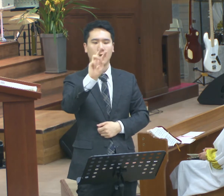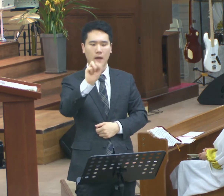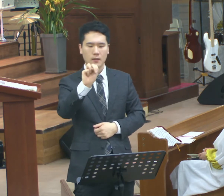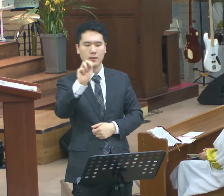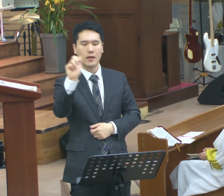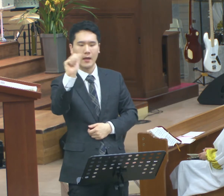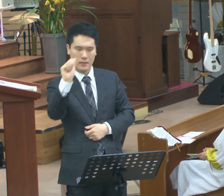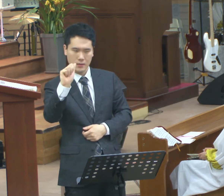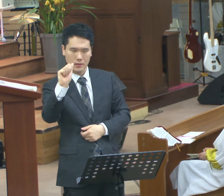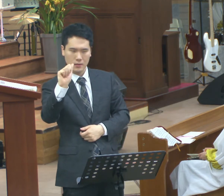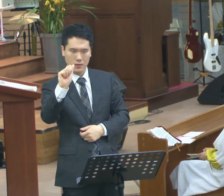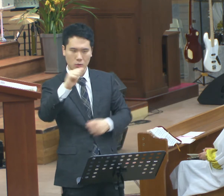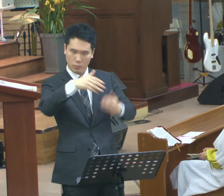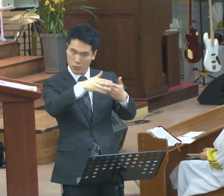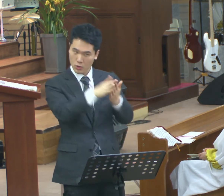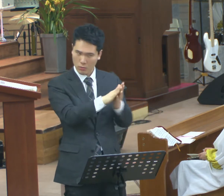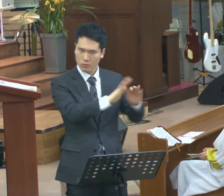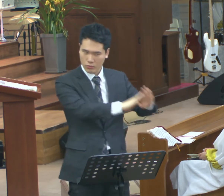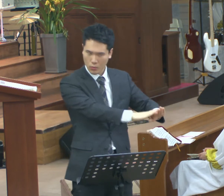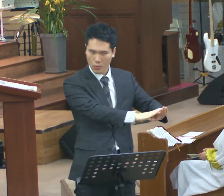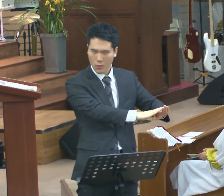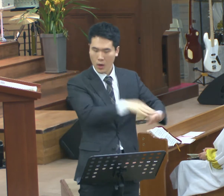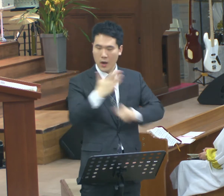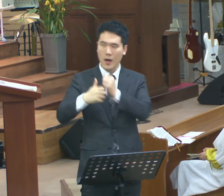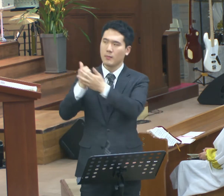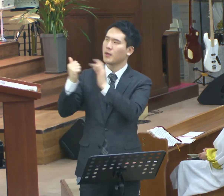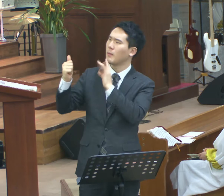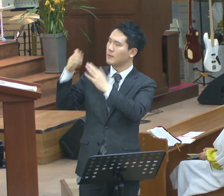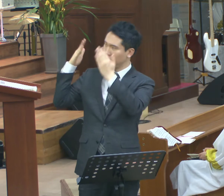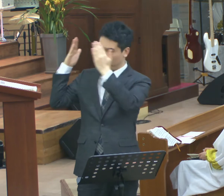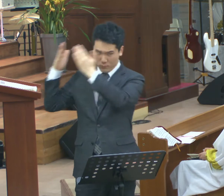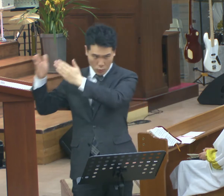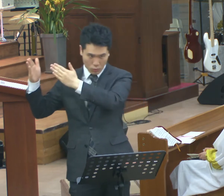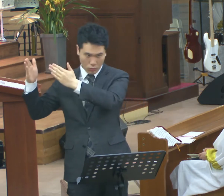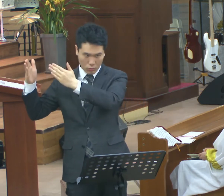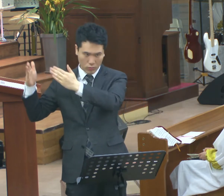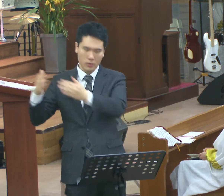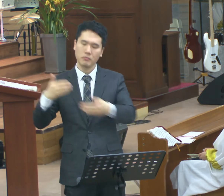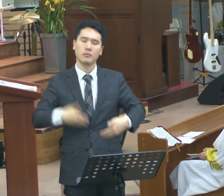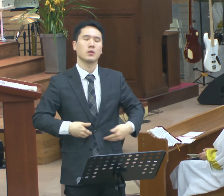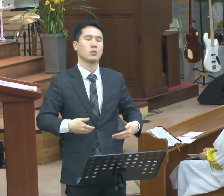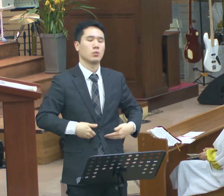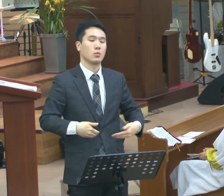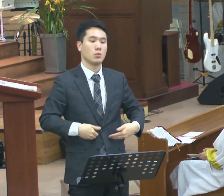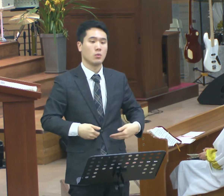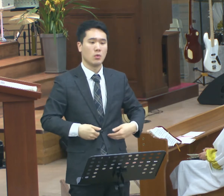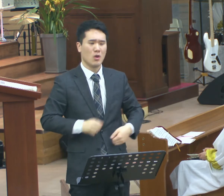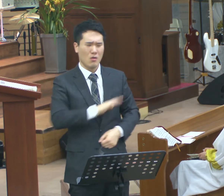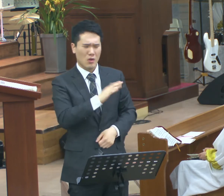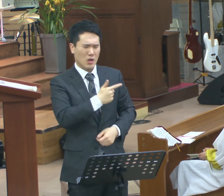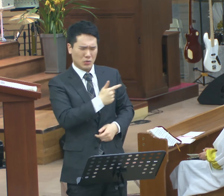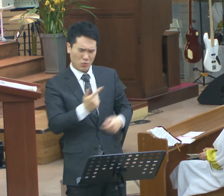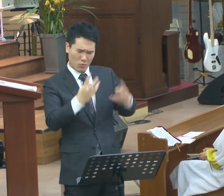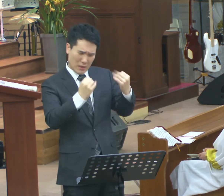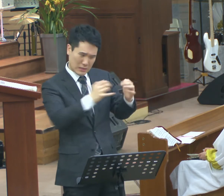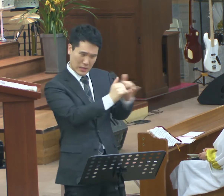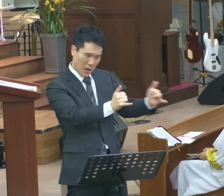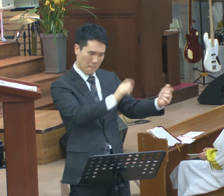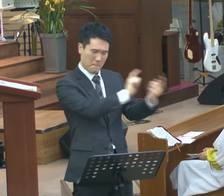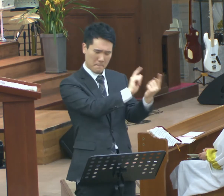되는데, 고난주간에만 할 게 아니고 평상시에 수첩에 너무 많은 만남을 갖고 너무 많은 사람들